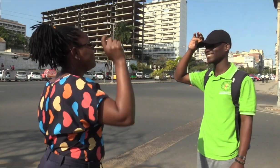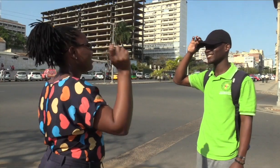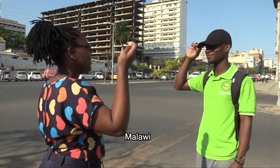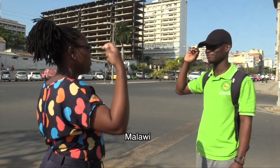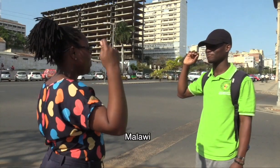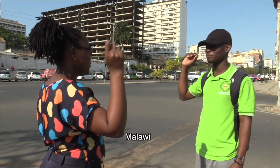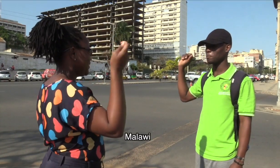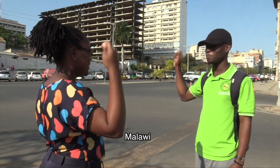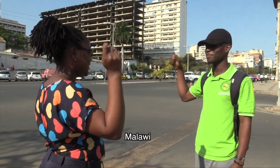Malawi.